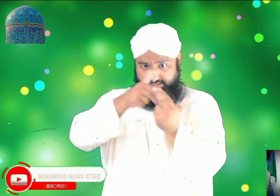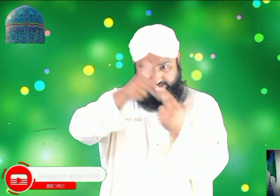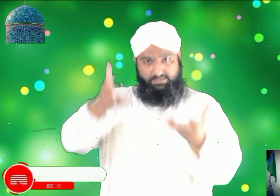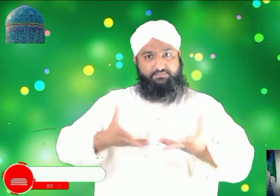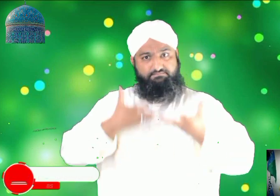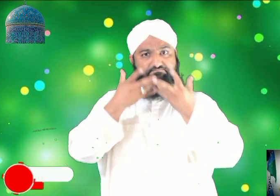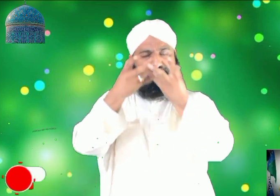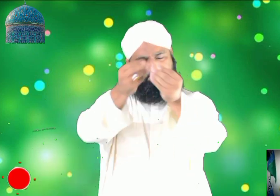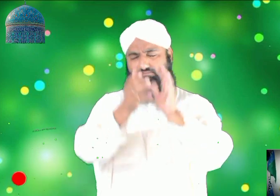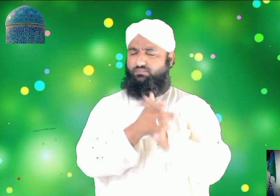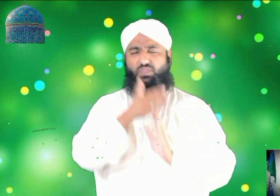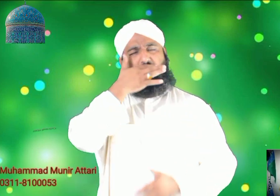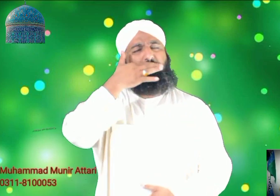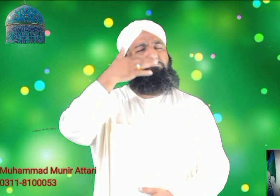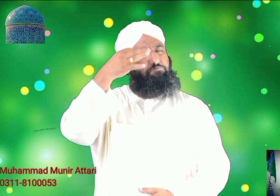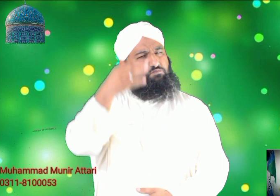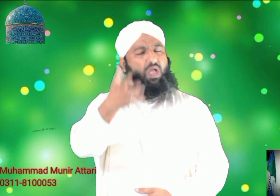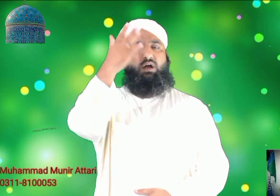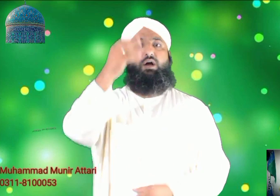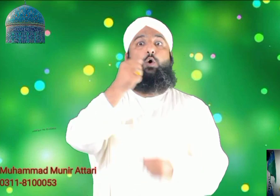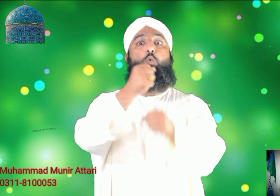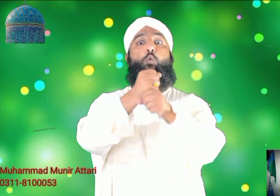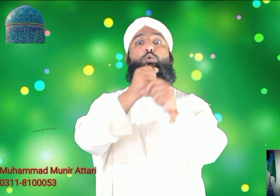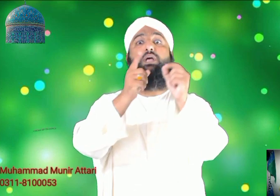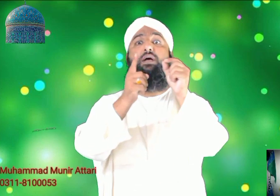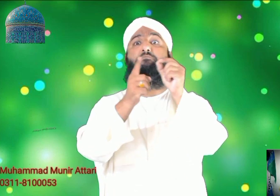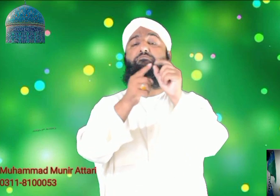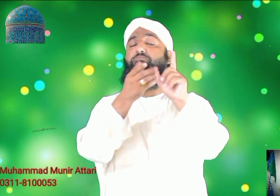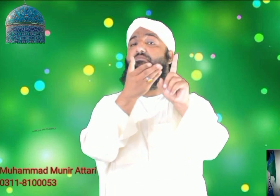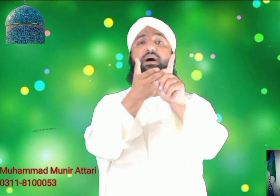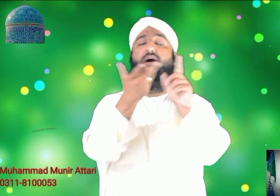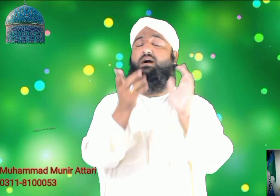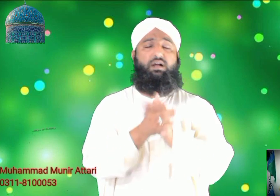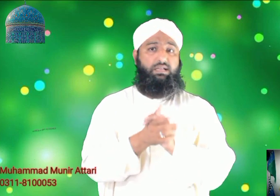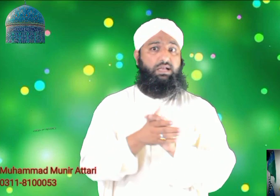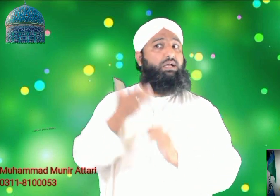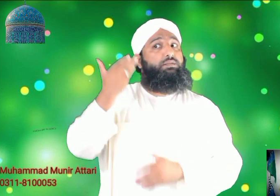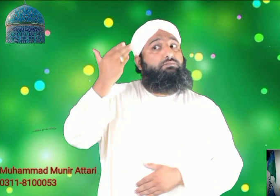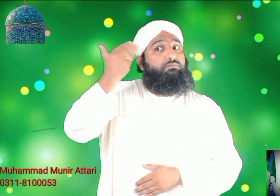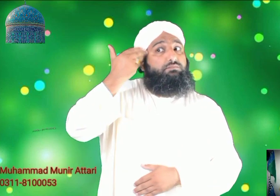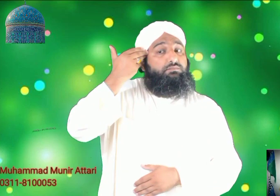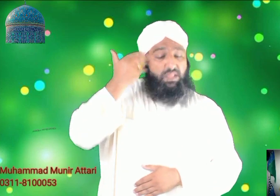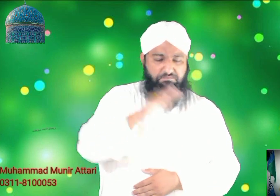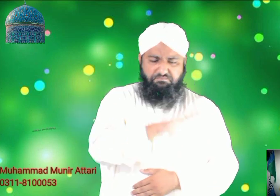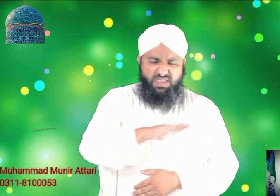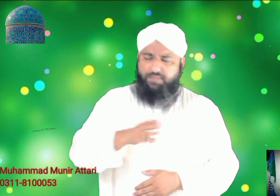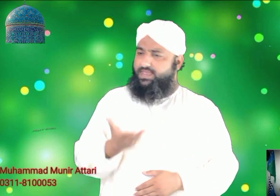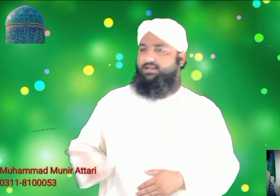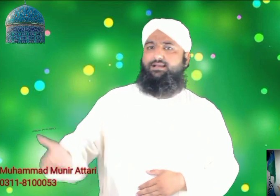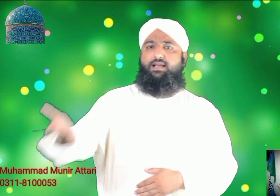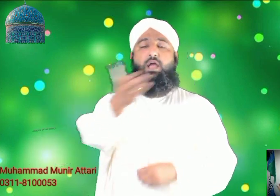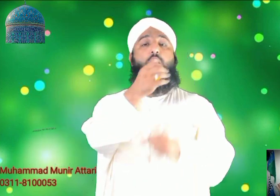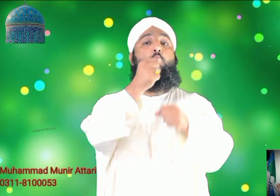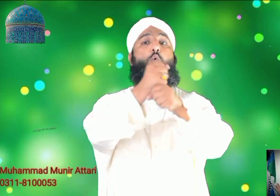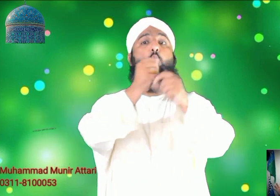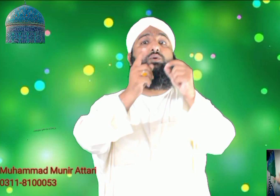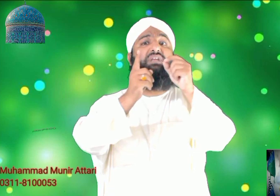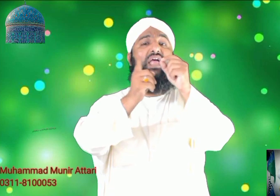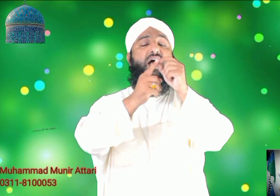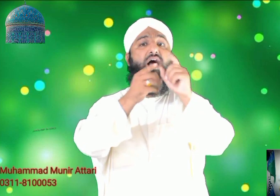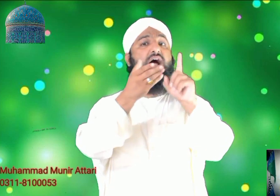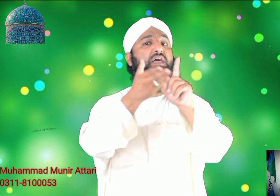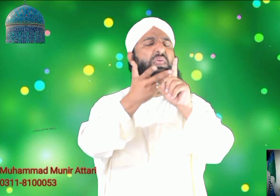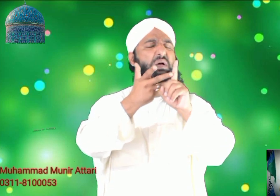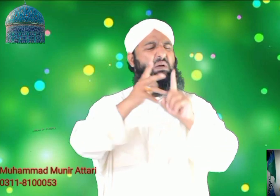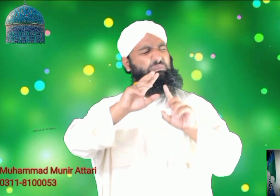کے بارے میں ایک جو ہے نا کانسیپٹ بچوں میں بھی یہی ہے کہ غوث اعظم جو ہے وہ بہت